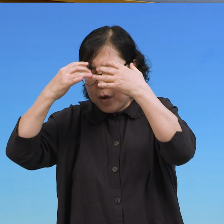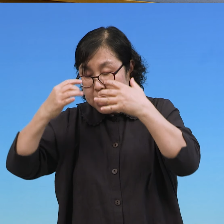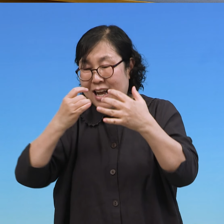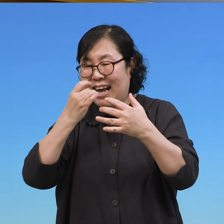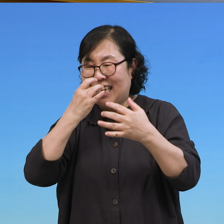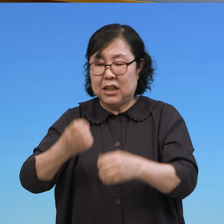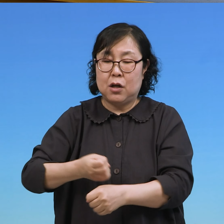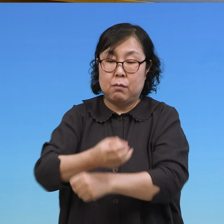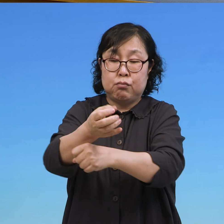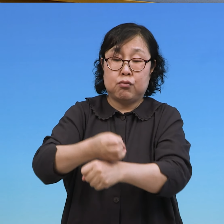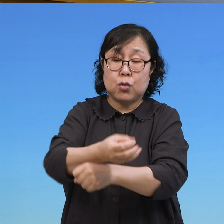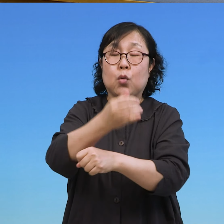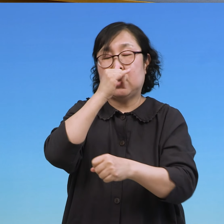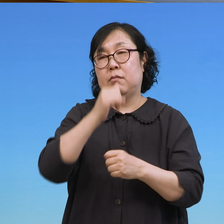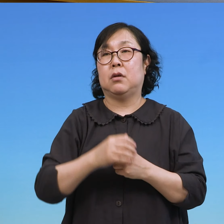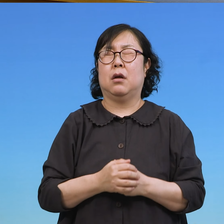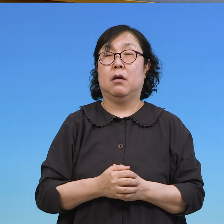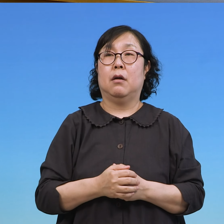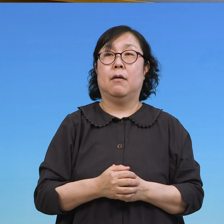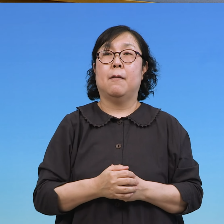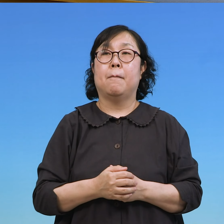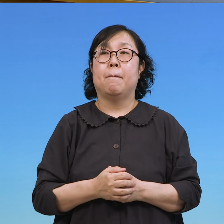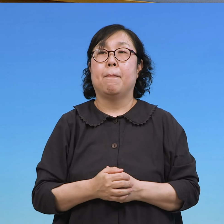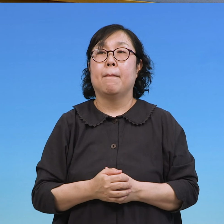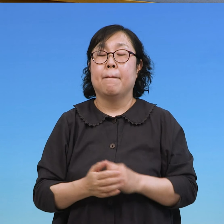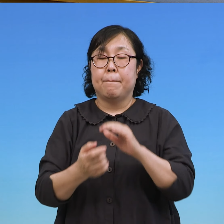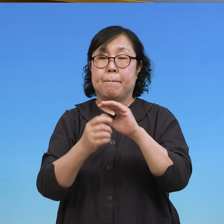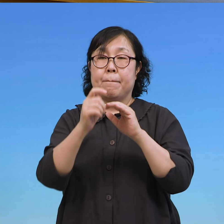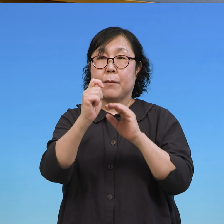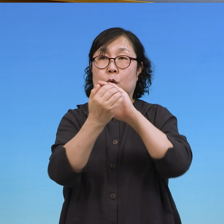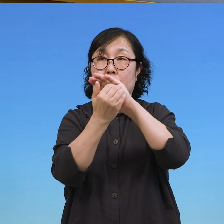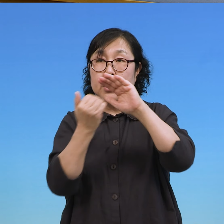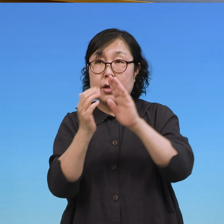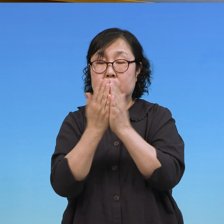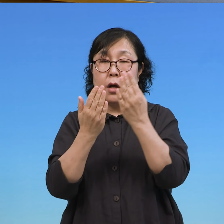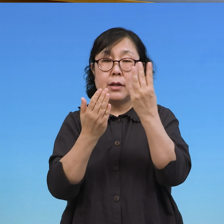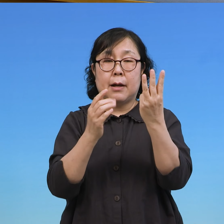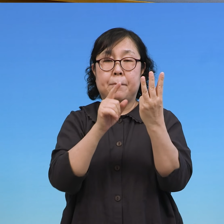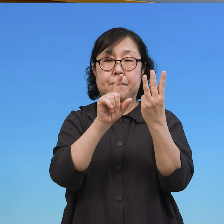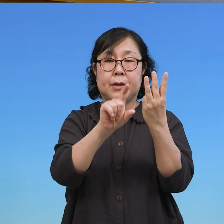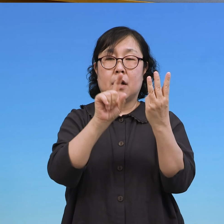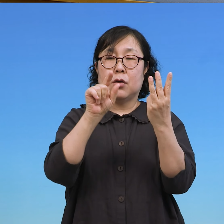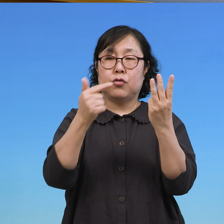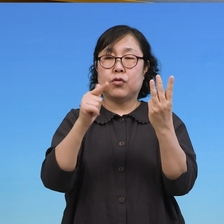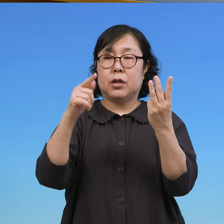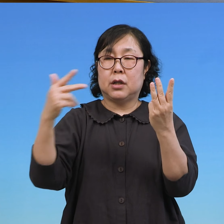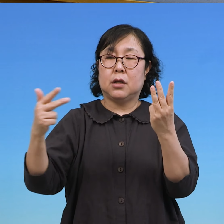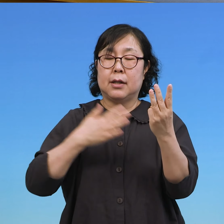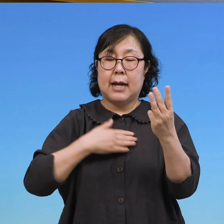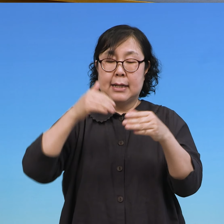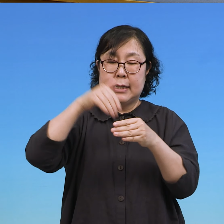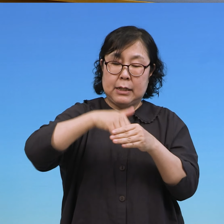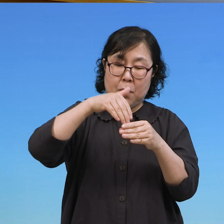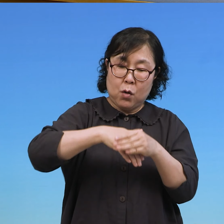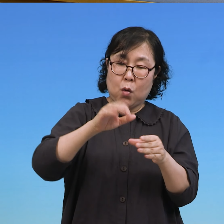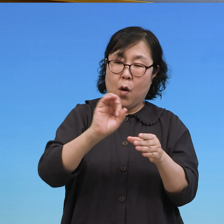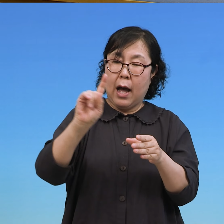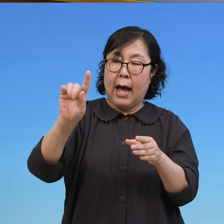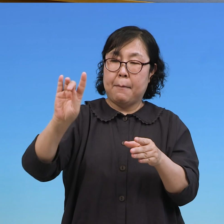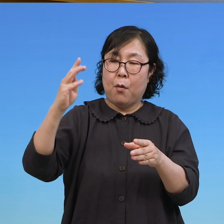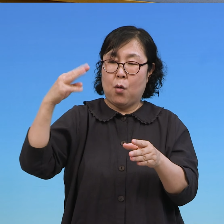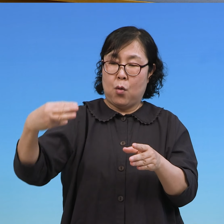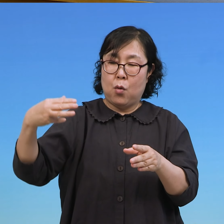울며 씨를 뿌리는 거 아닙니까? 그래서 저는요, 고린도전서 3장 6절 7절, 나는 심었고